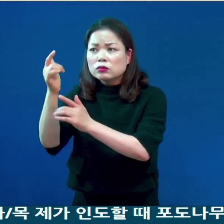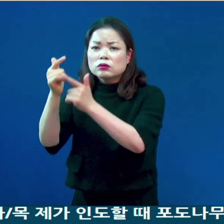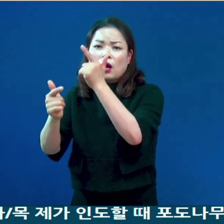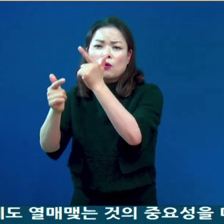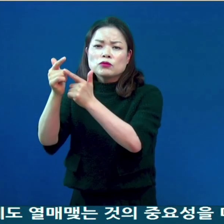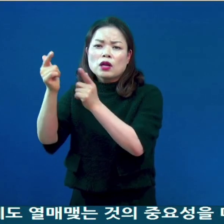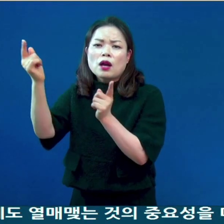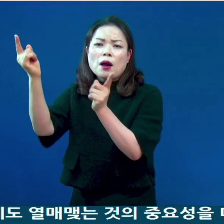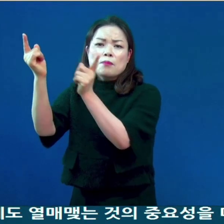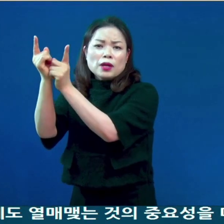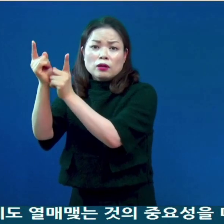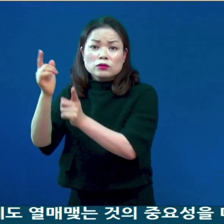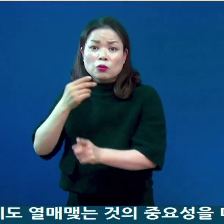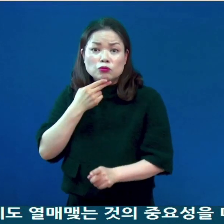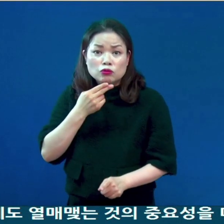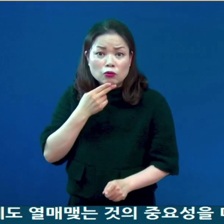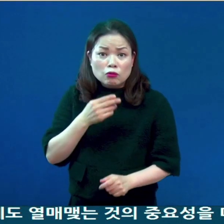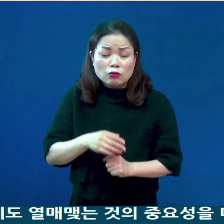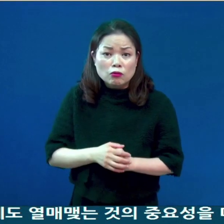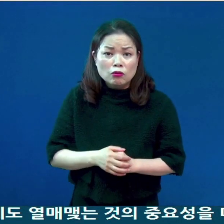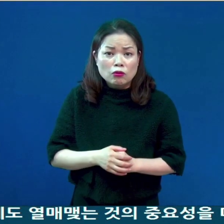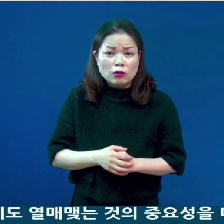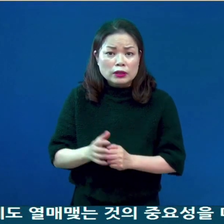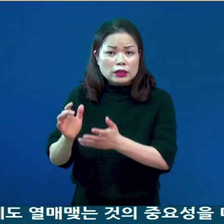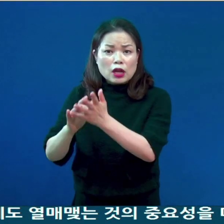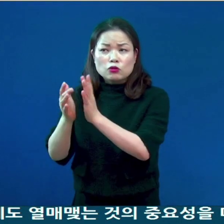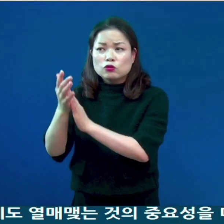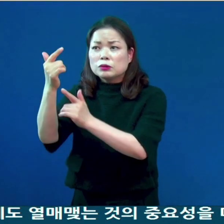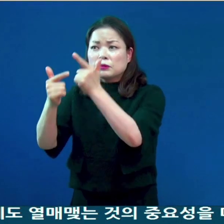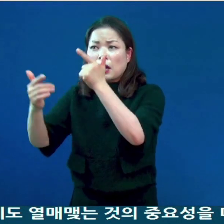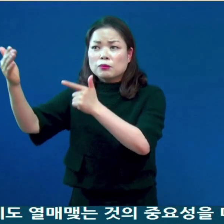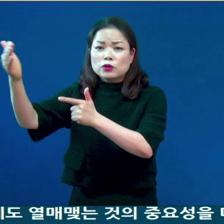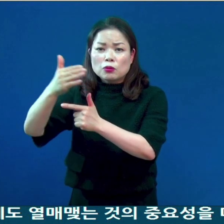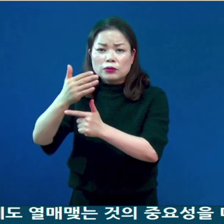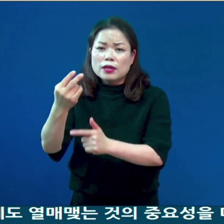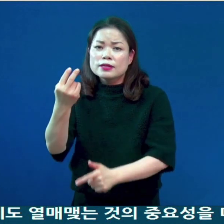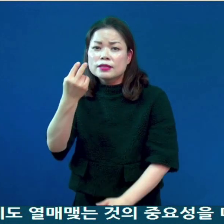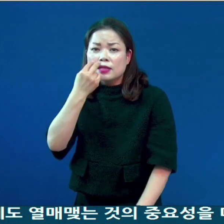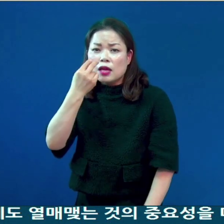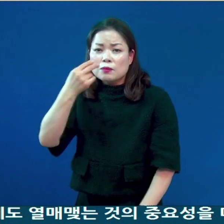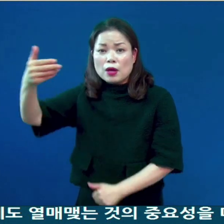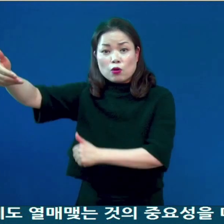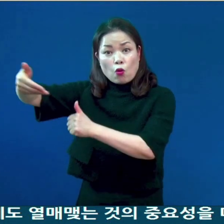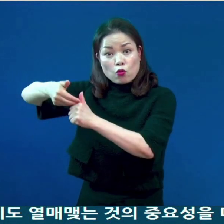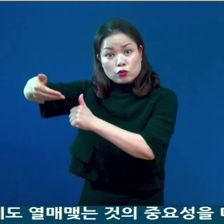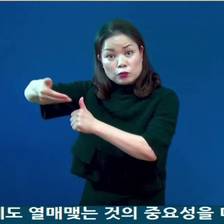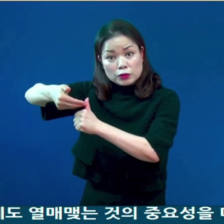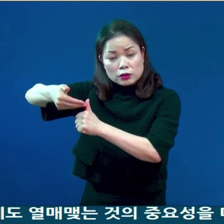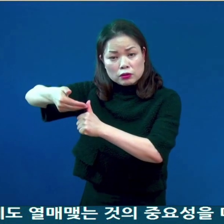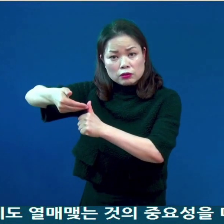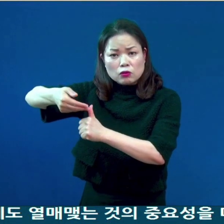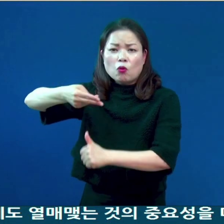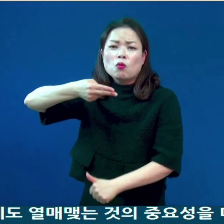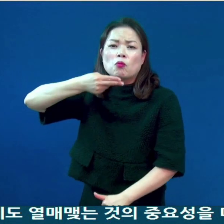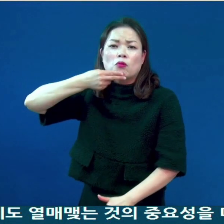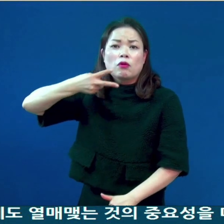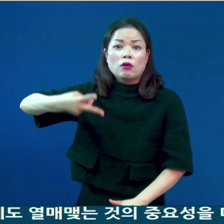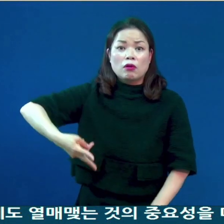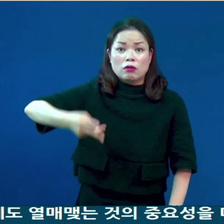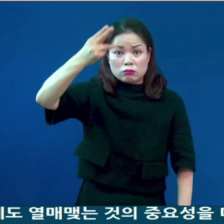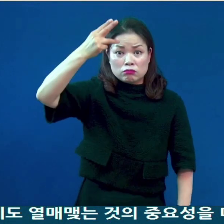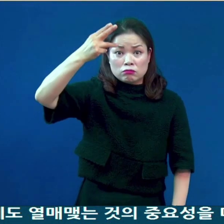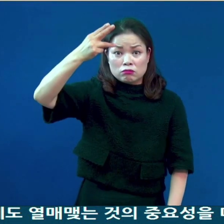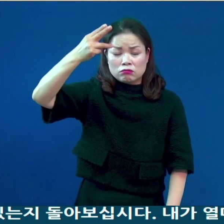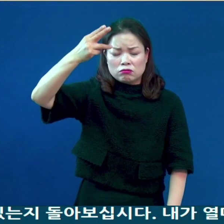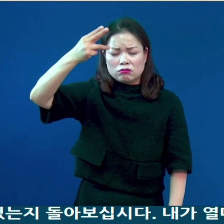것이다. 내게 정말 예수님의 그 나무로부터 오는 생명의 공급이 없는 것이다. 단절된 것이다.